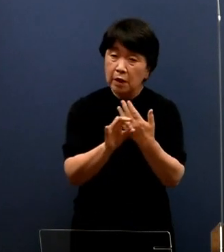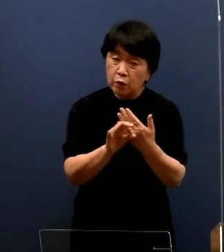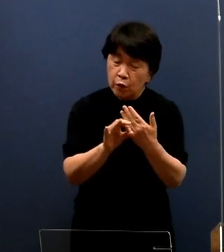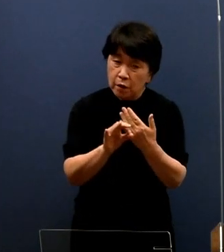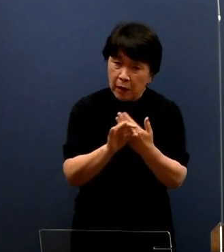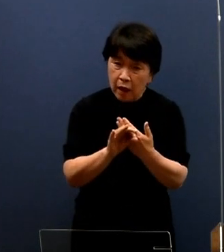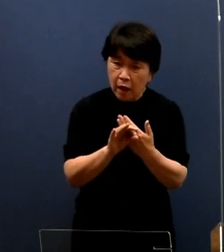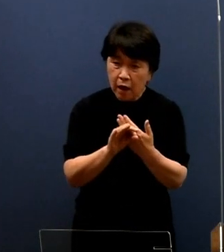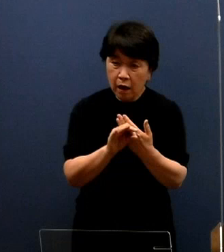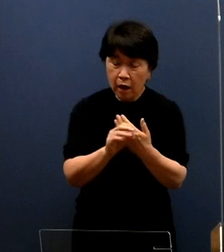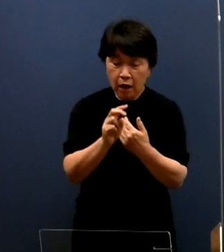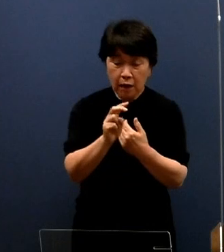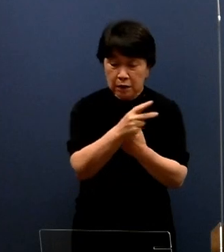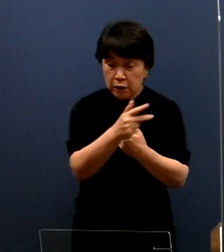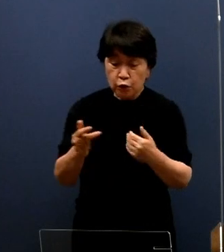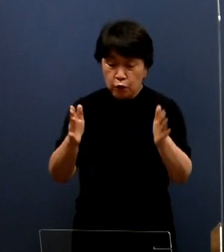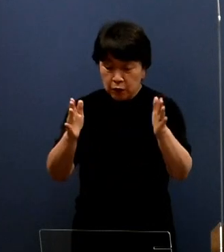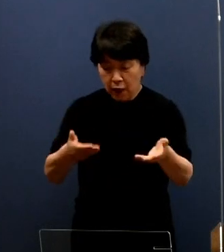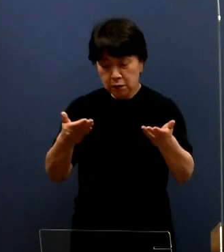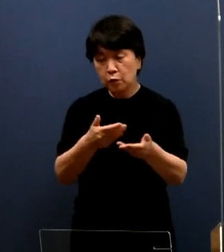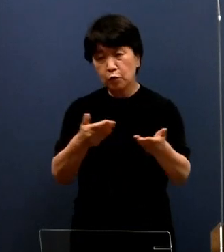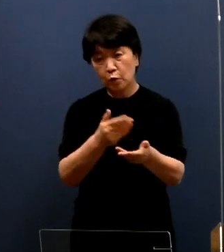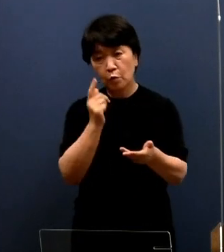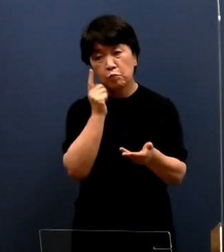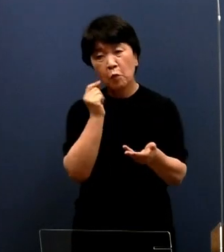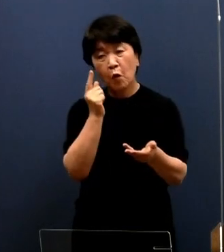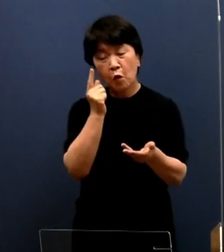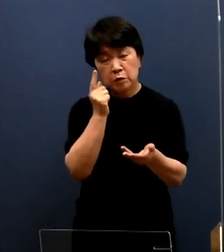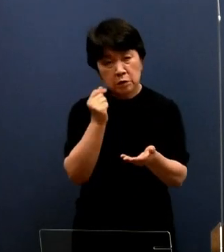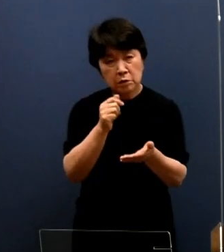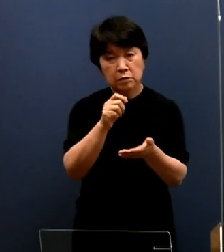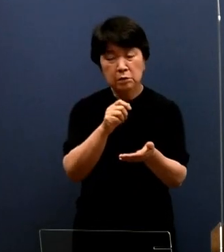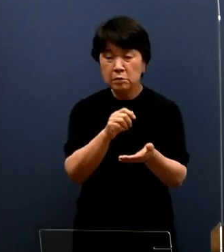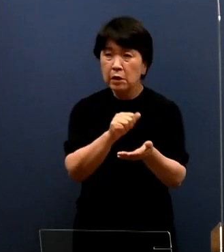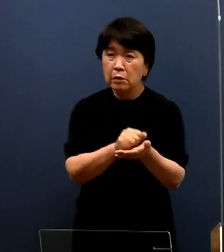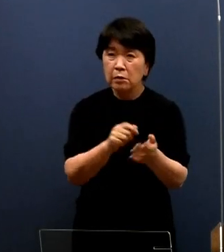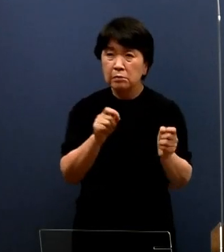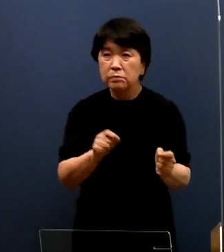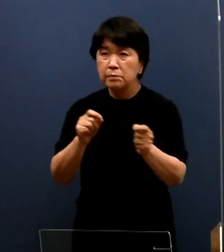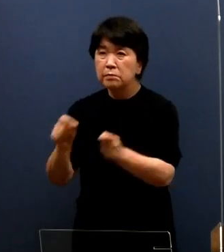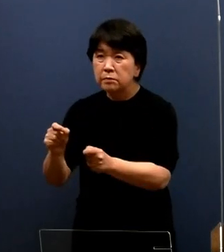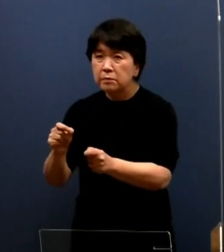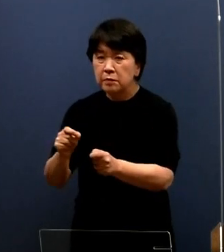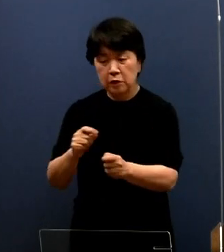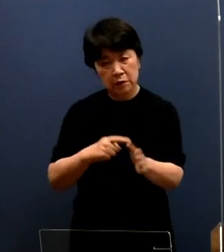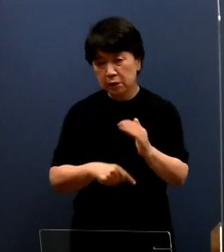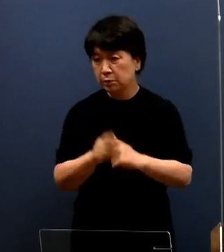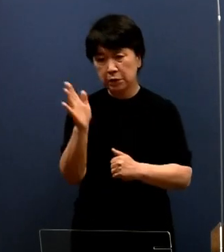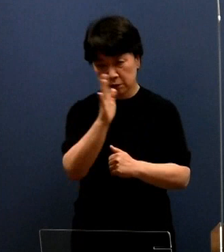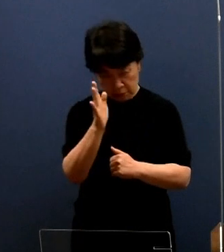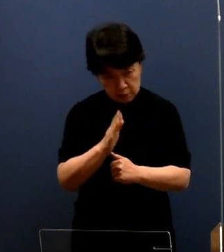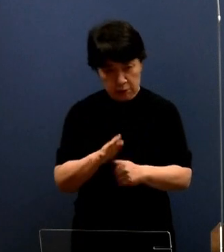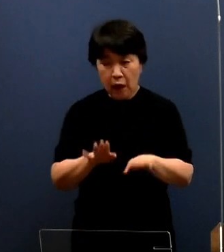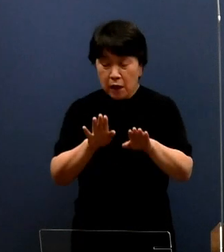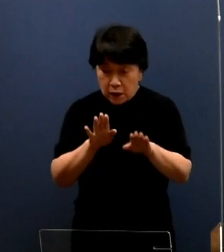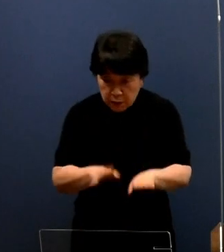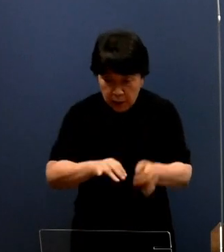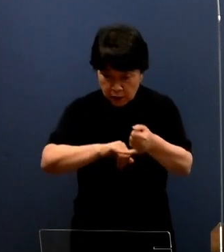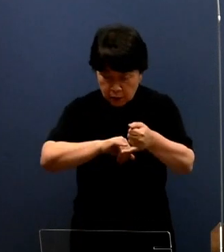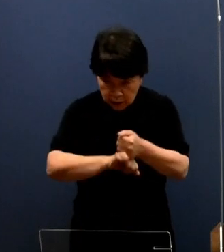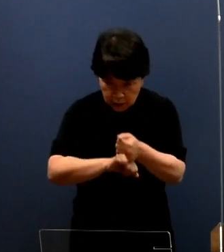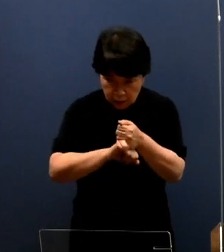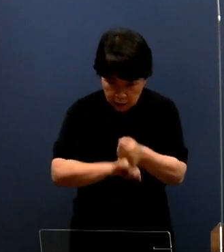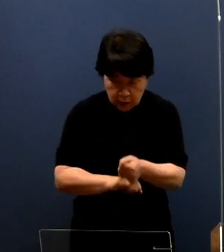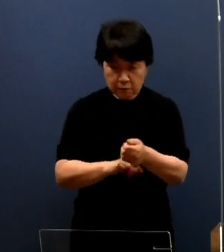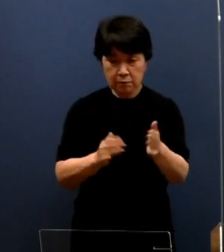間仕事が止まったから、後で2週間ずれるだけかって、そういう仕事じゃないやつもあるわけです。この時期にこの仕事をしないと、